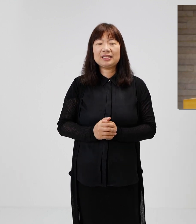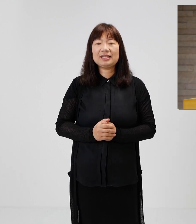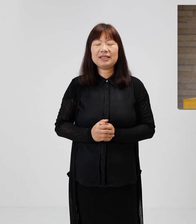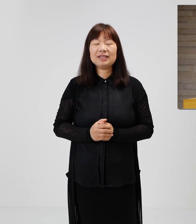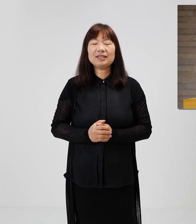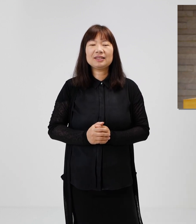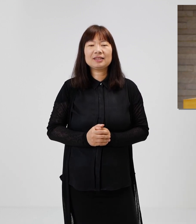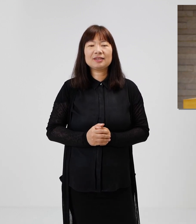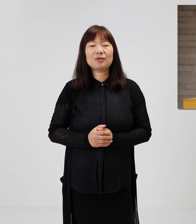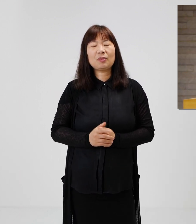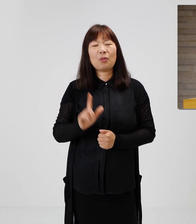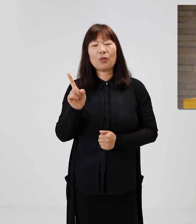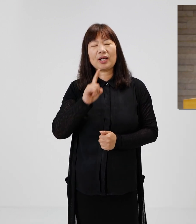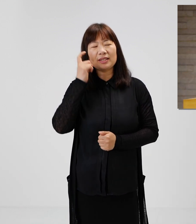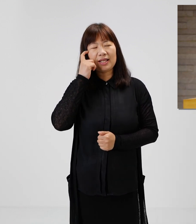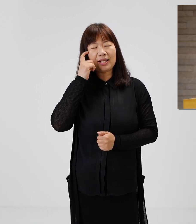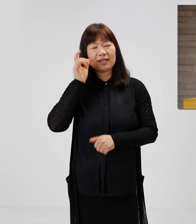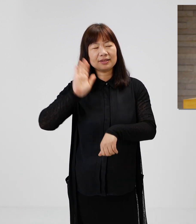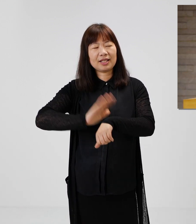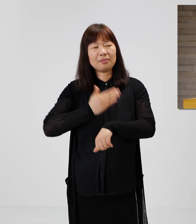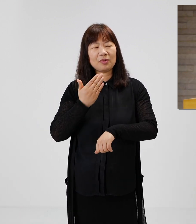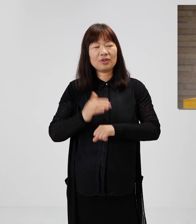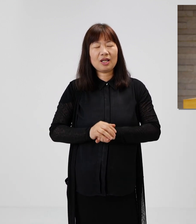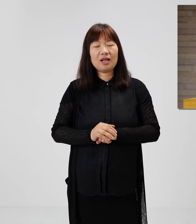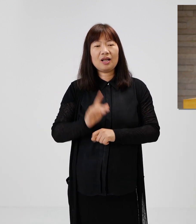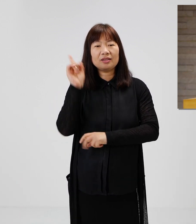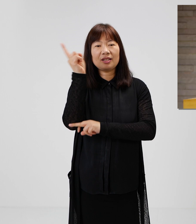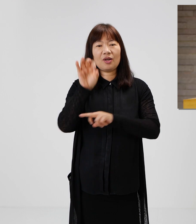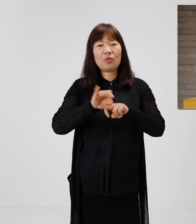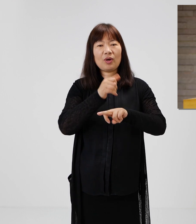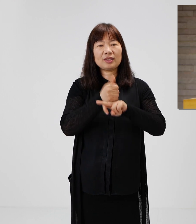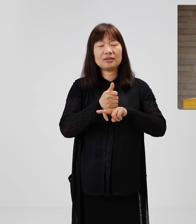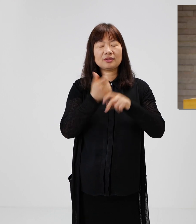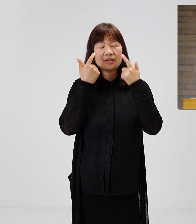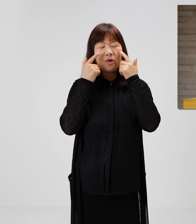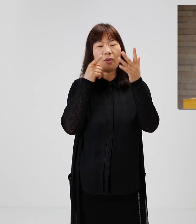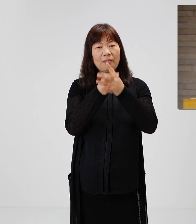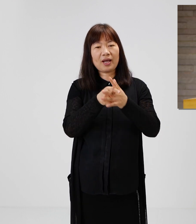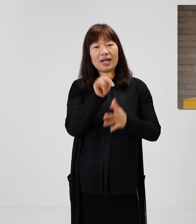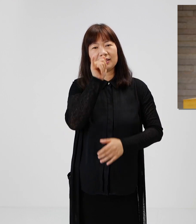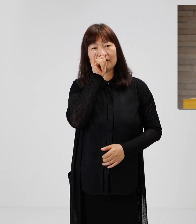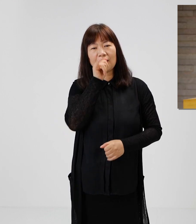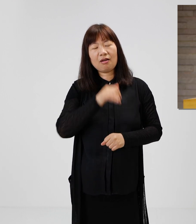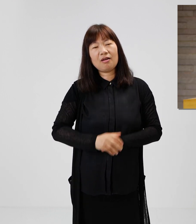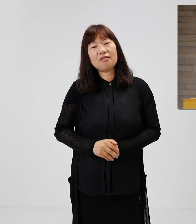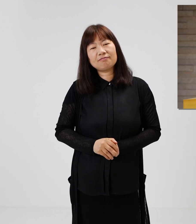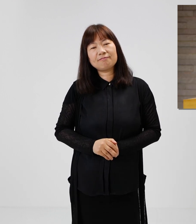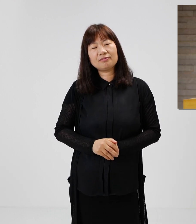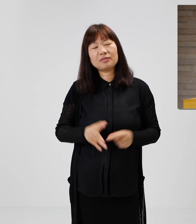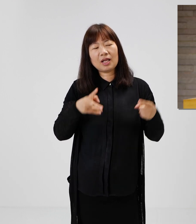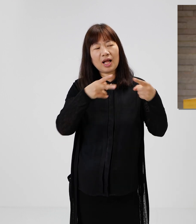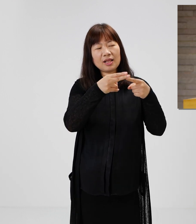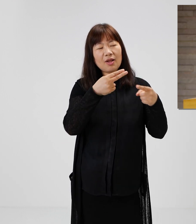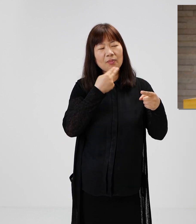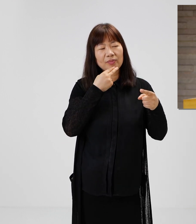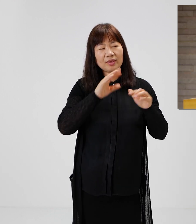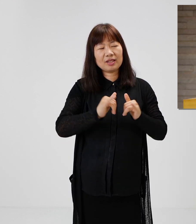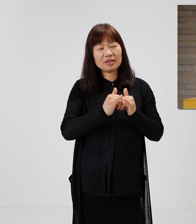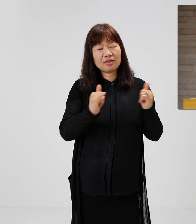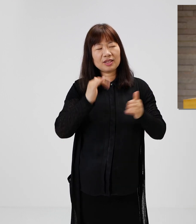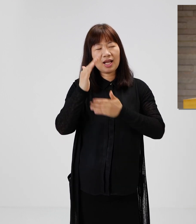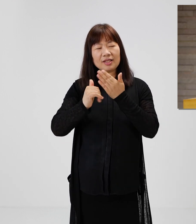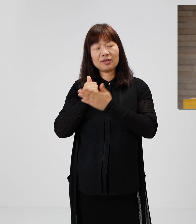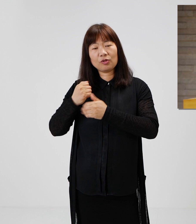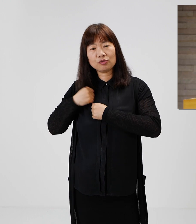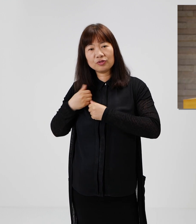있는 거예요. 근데 다윗은 그걸 정확히 본 거예요. 할례 없는 백성이 하나님의